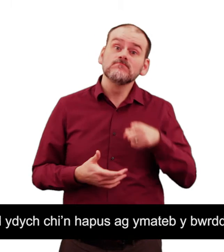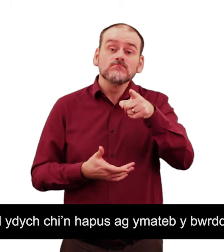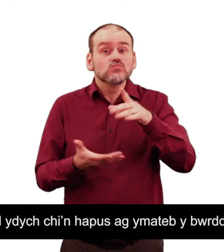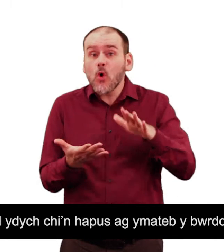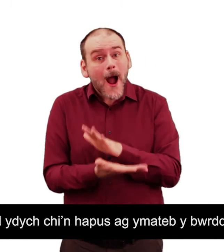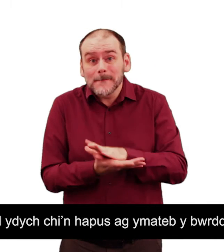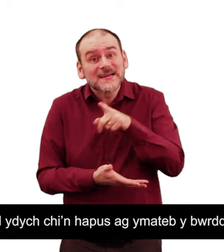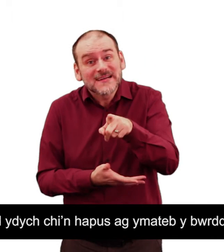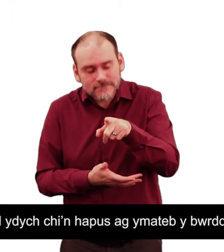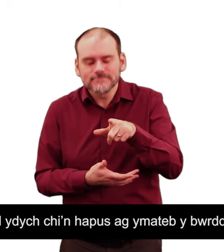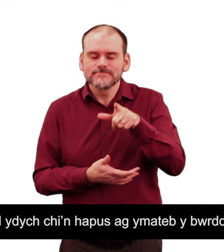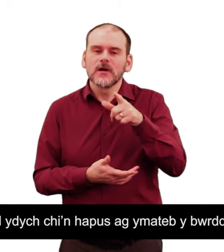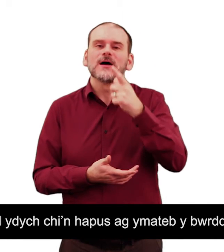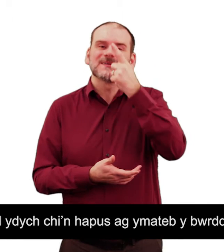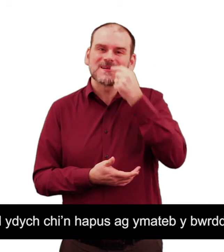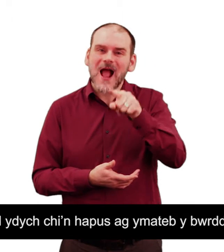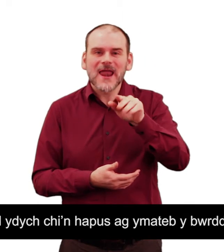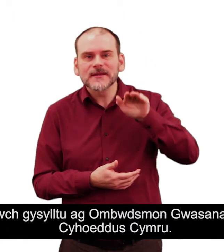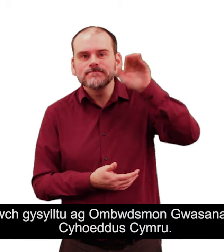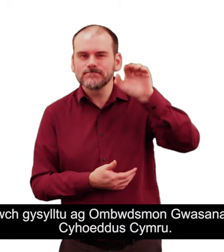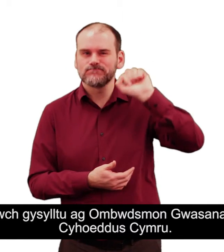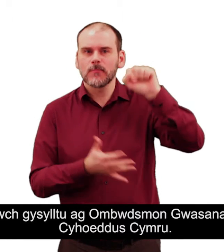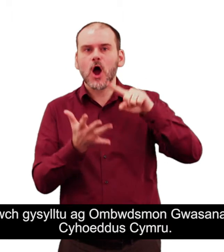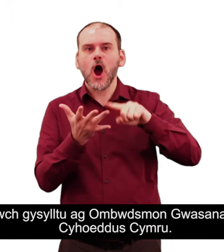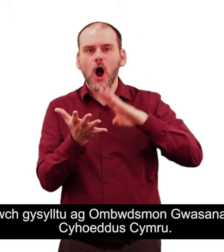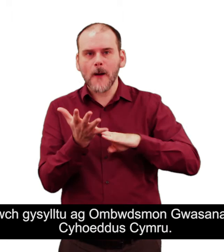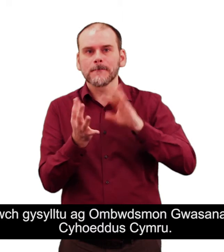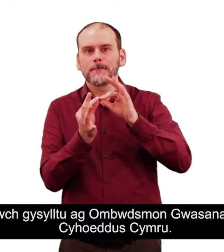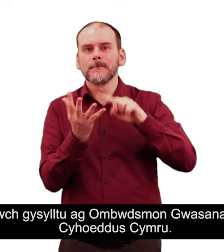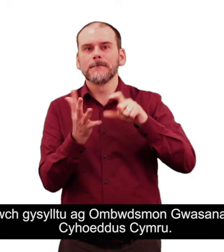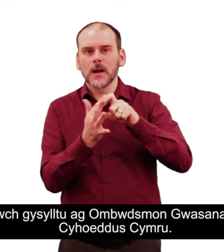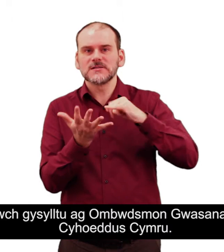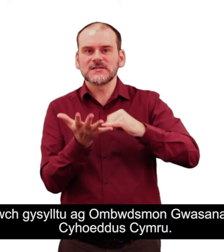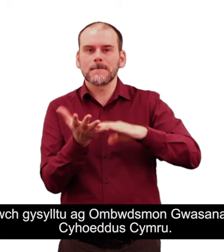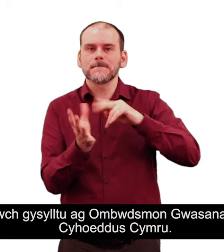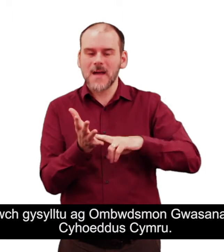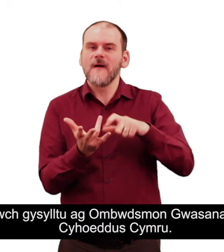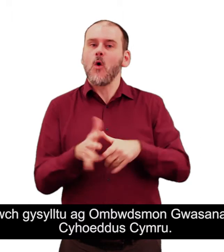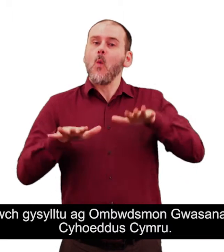Os nad ydych chi'n hapus ag ymateb y bwrdd iechyd, gallwch gysylltu ag Ombudsman Gwasanaethau Cyhoeddus Cymru.